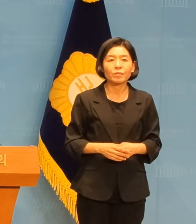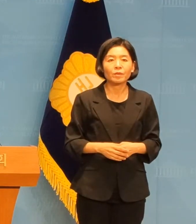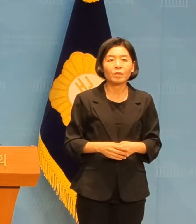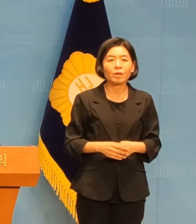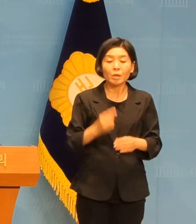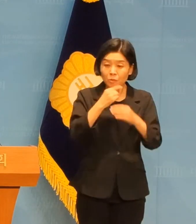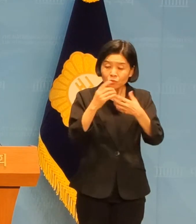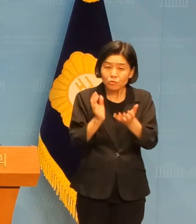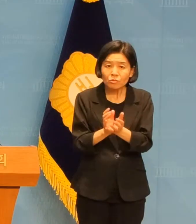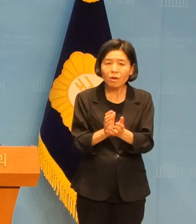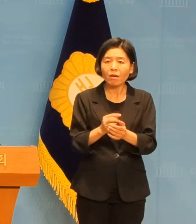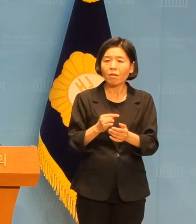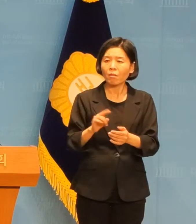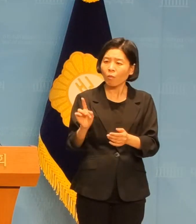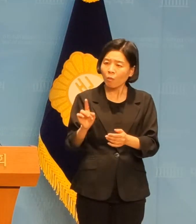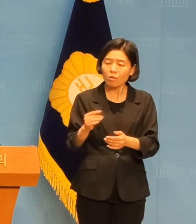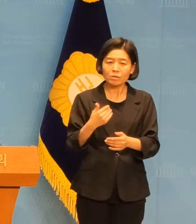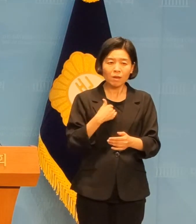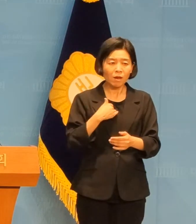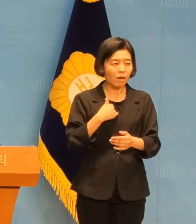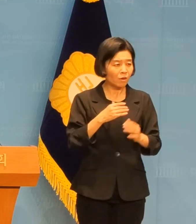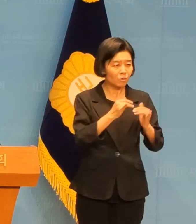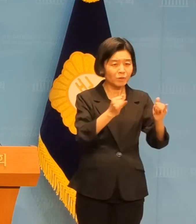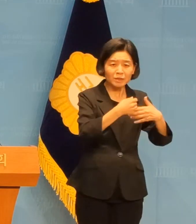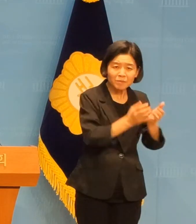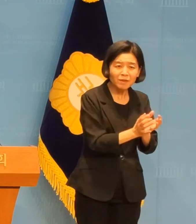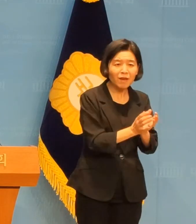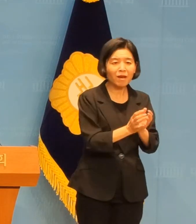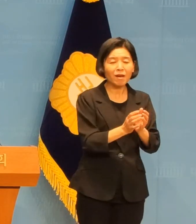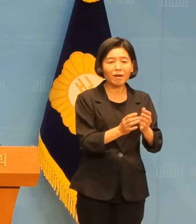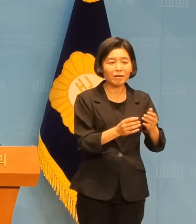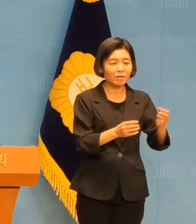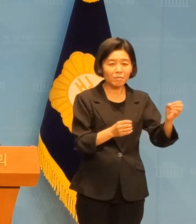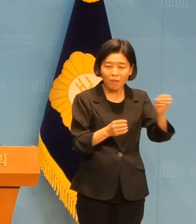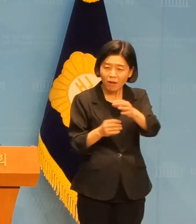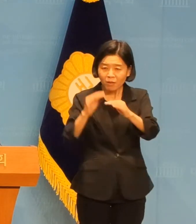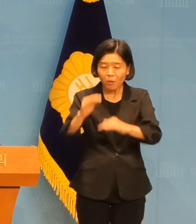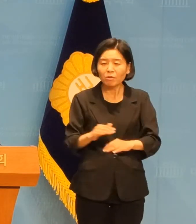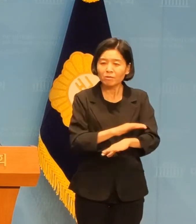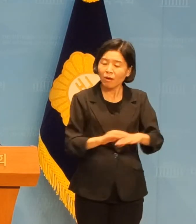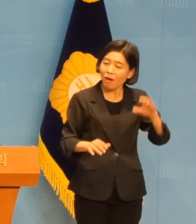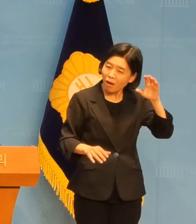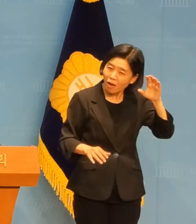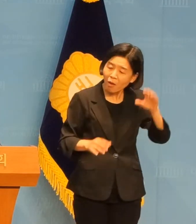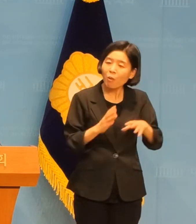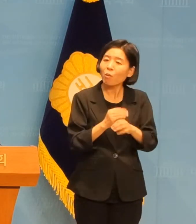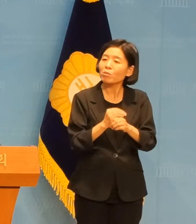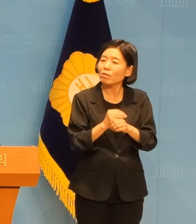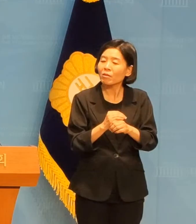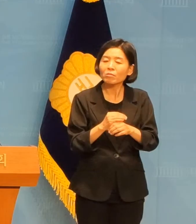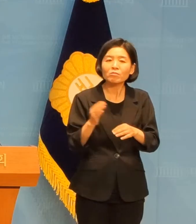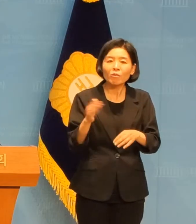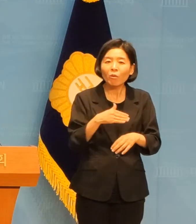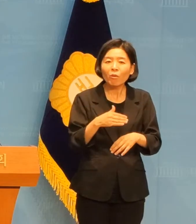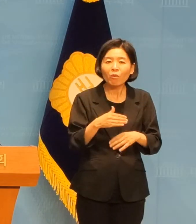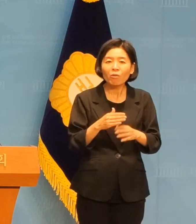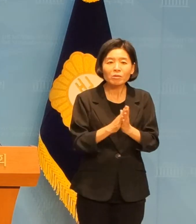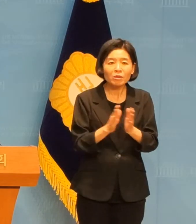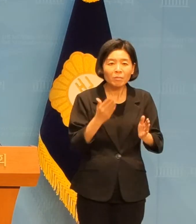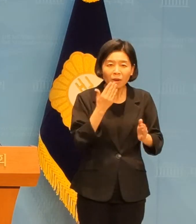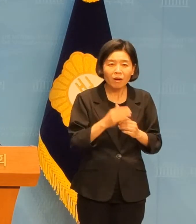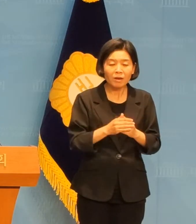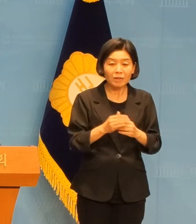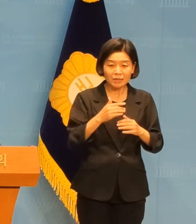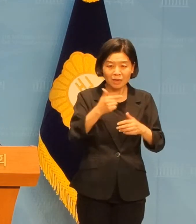언제부터 민주당이 저와 국민의힘 얘기를 그렇게 잘 들었습니까? 대법원장 협박,